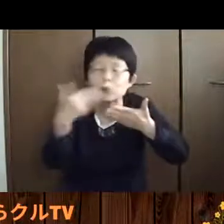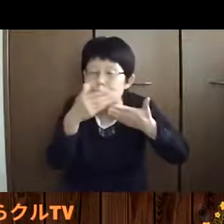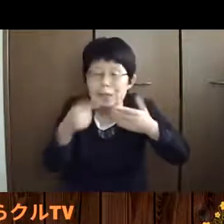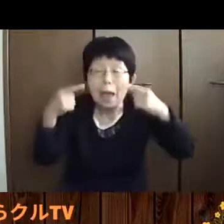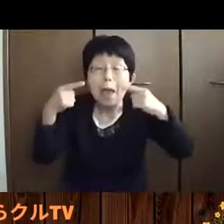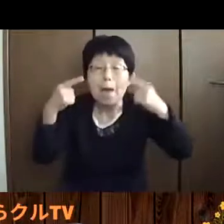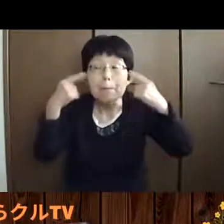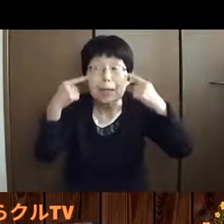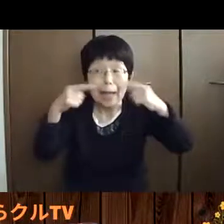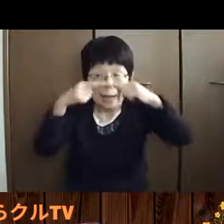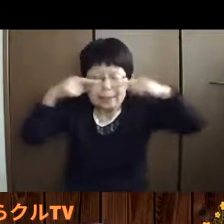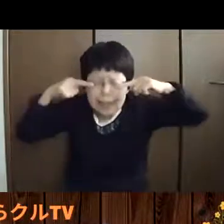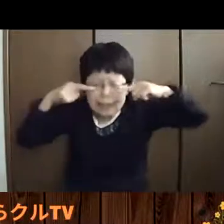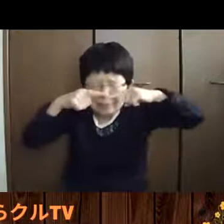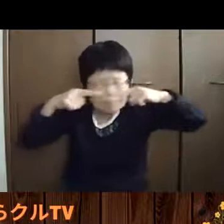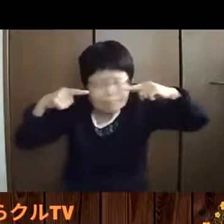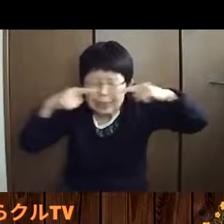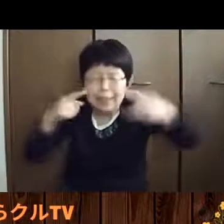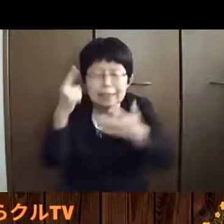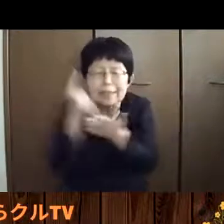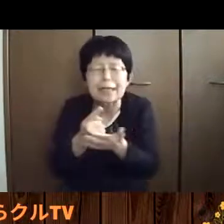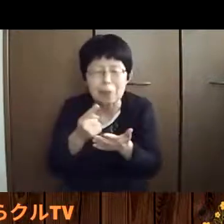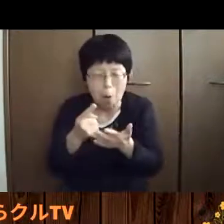だけのキャラクターなんです。黒は